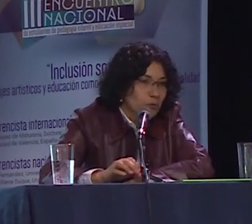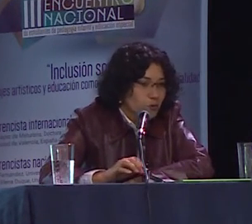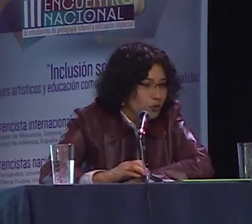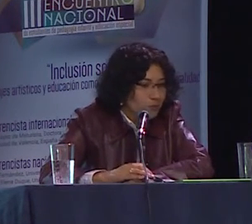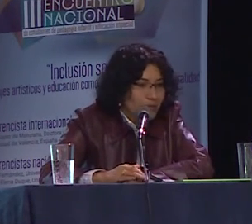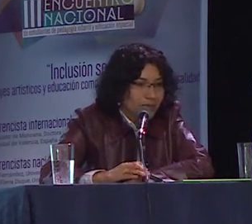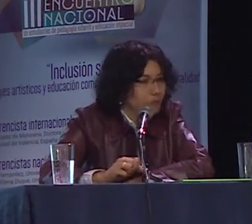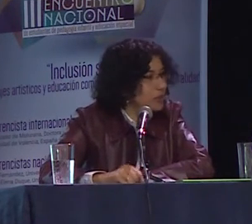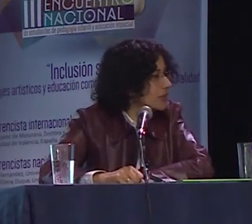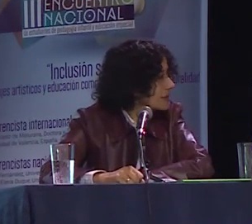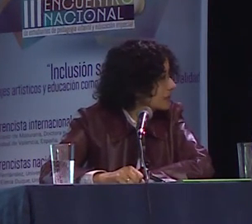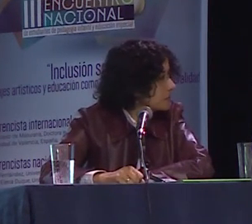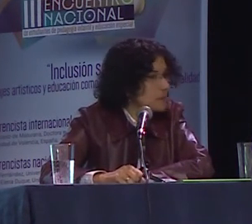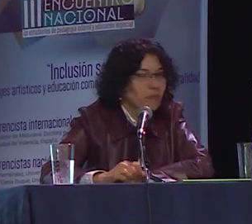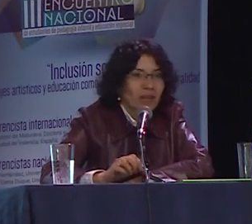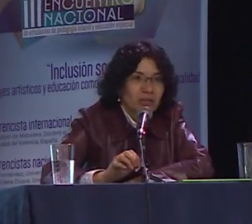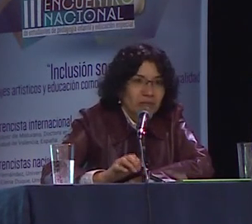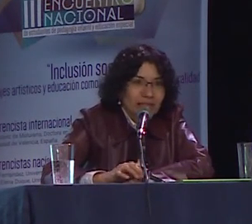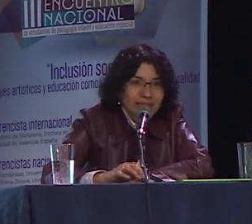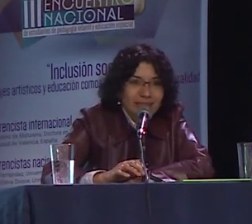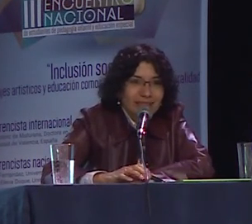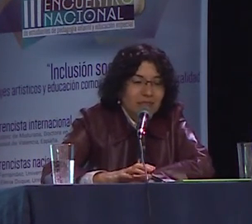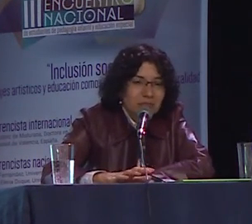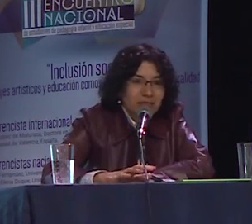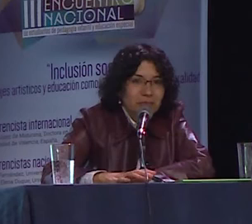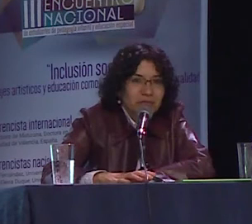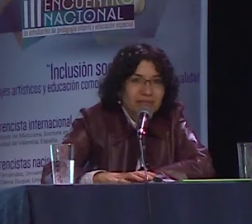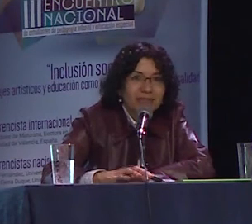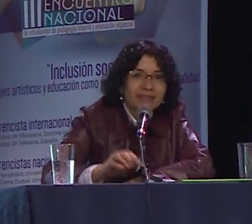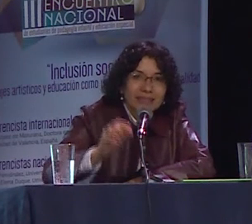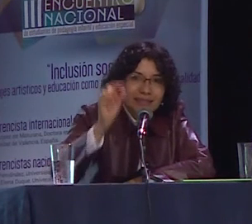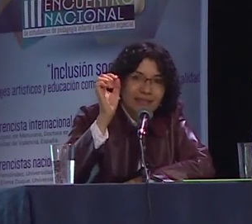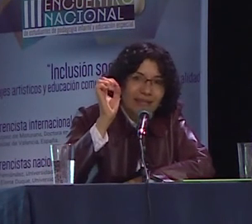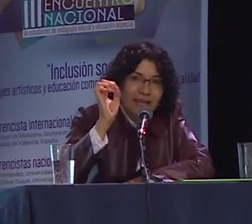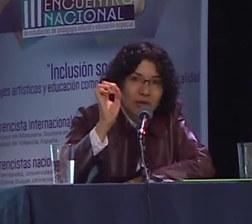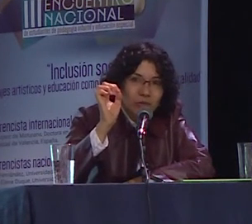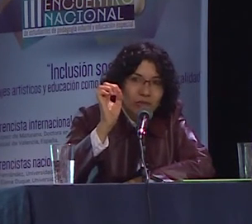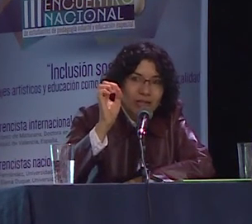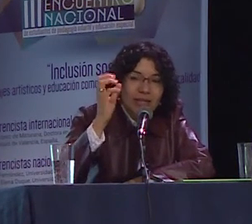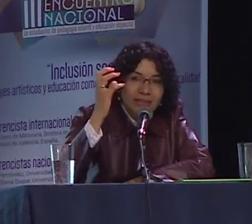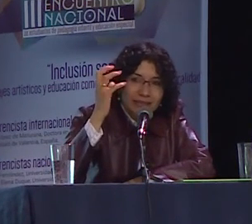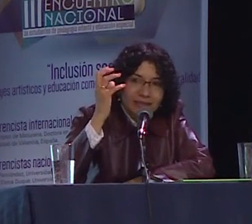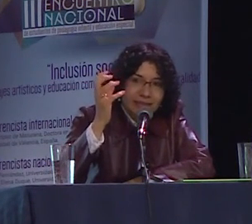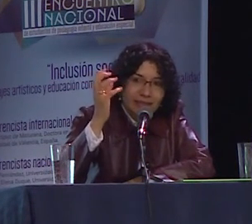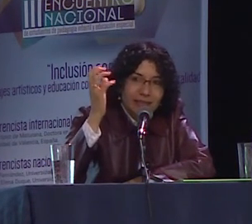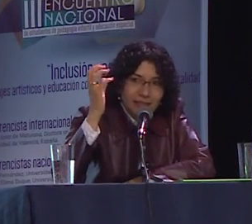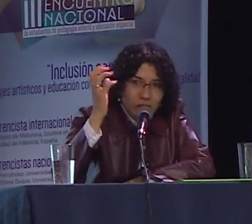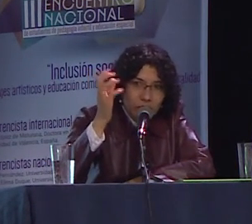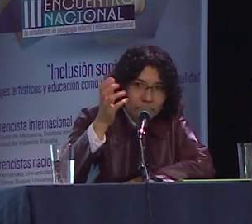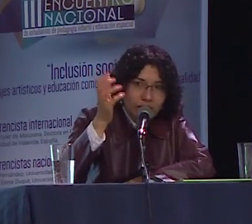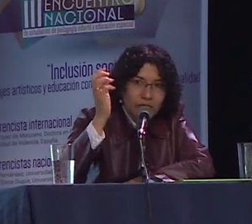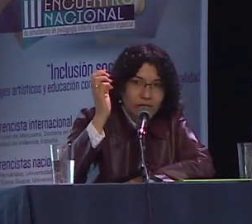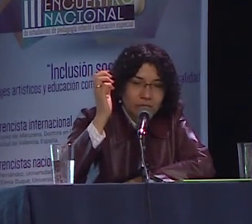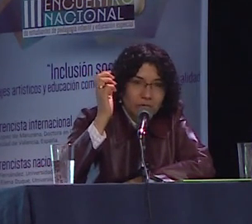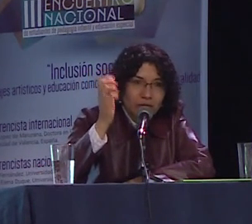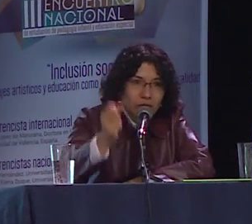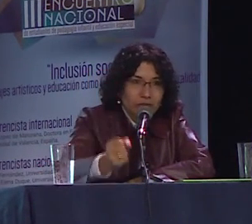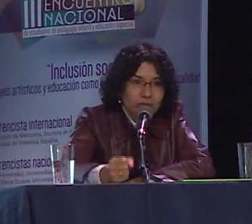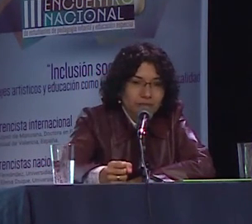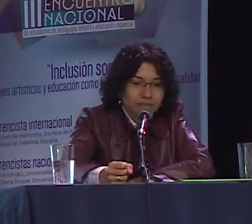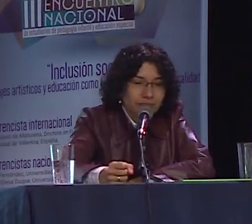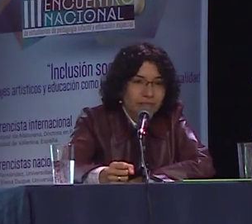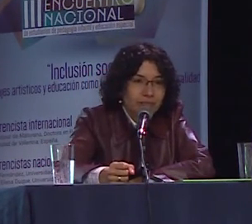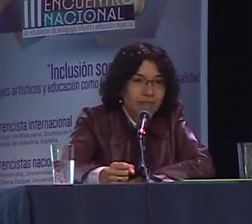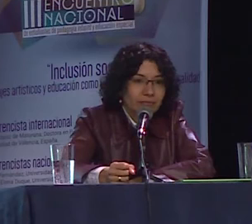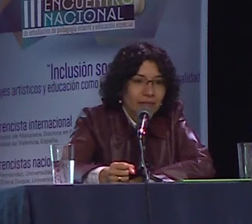uno de los puntos más importantes y una de las tareas más importantes es que cada uno se sienta reconocido por el